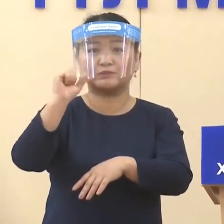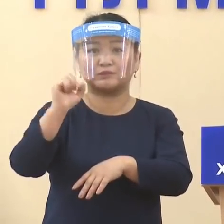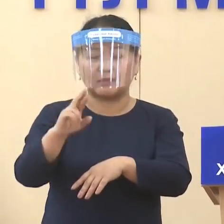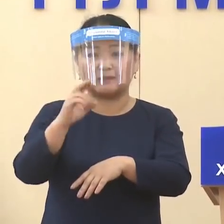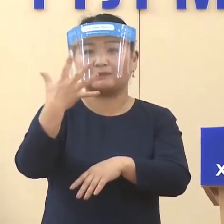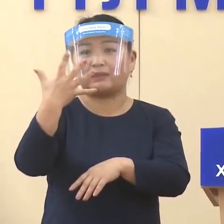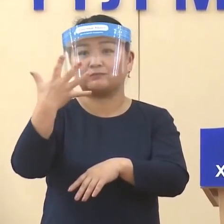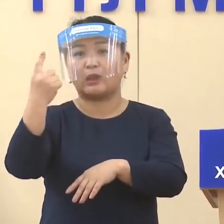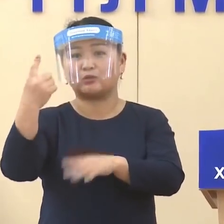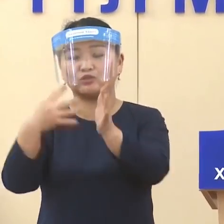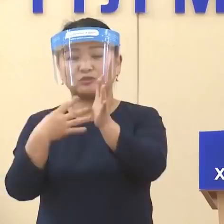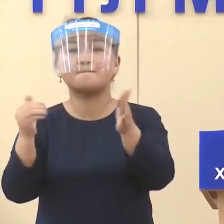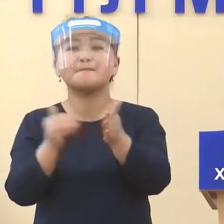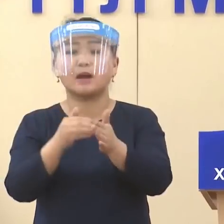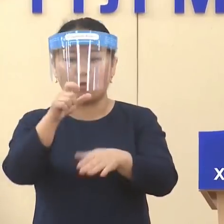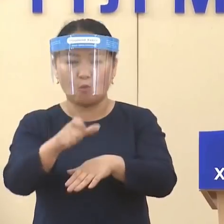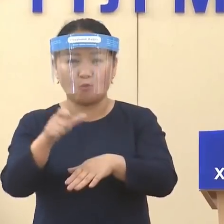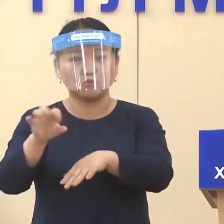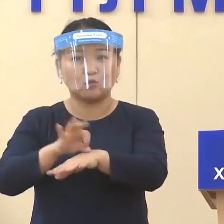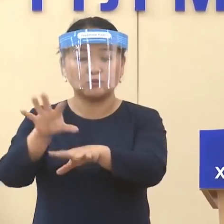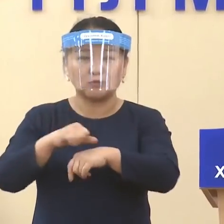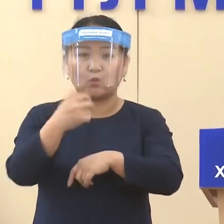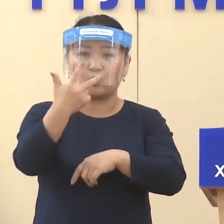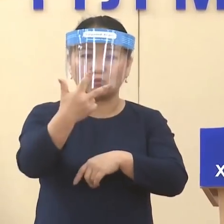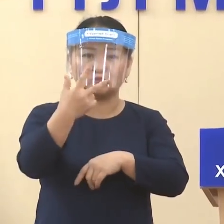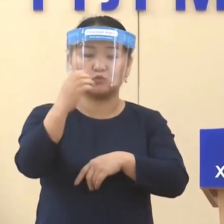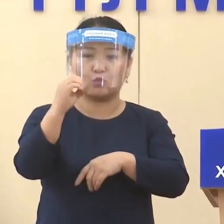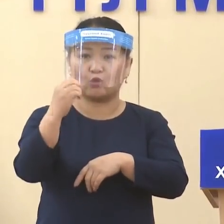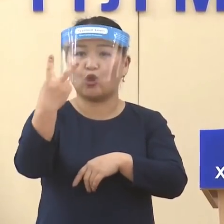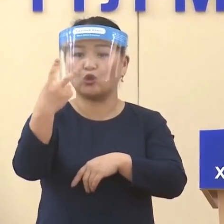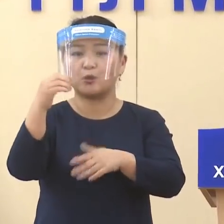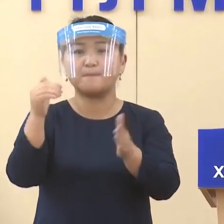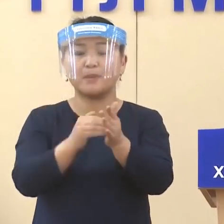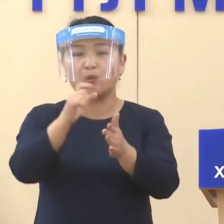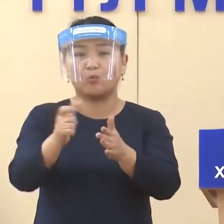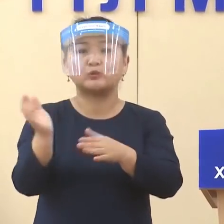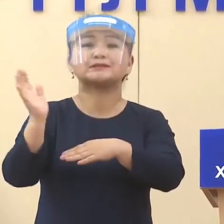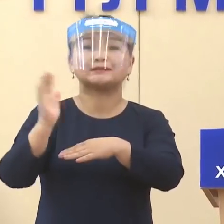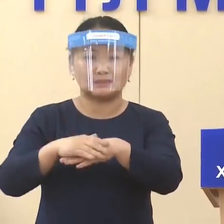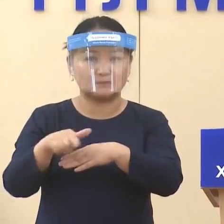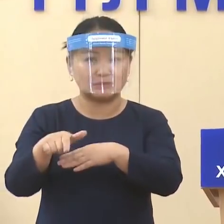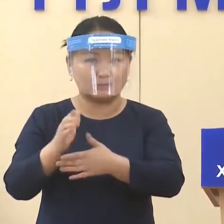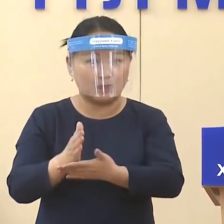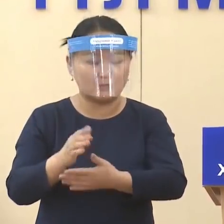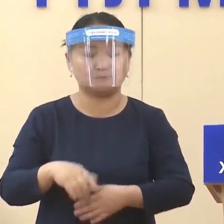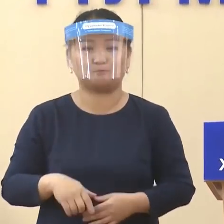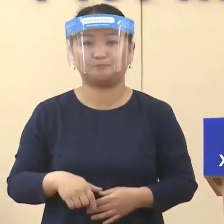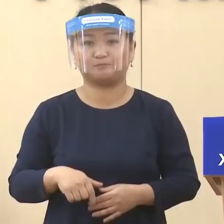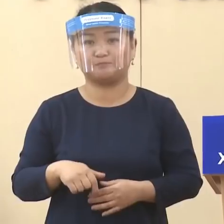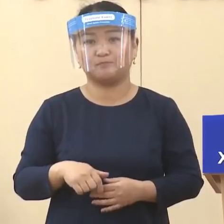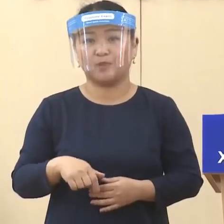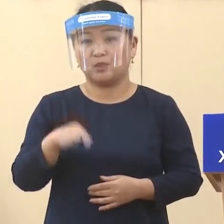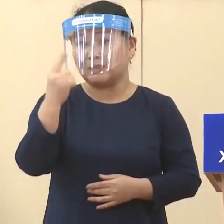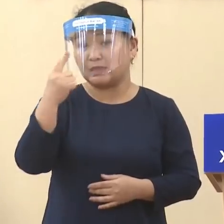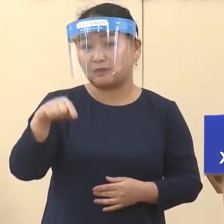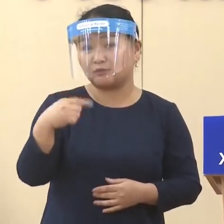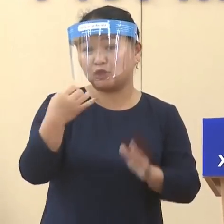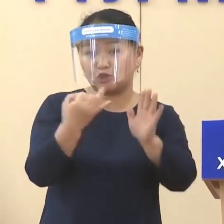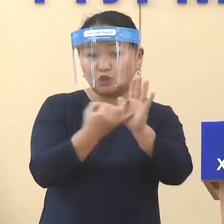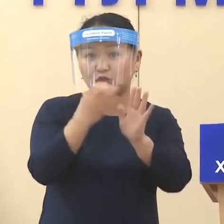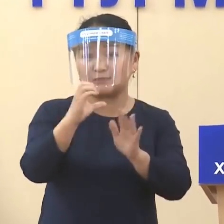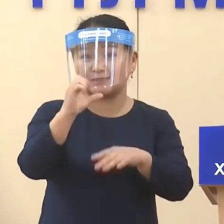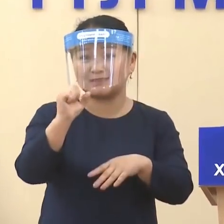сая 519 мянган хүн өвчилж 302 мянган хүн энэ өвчний улмаас нас барсан байна. За мөн 1.7